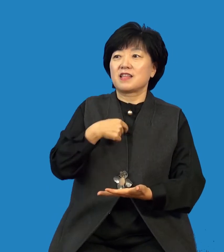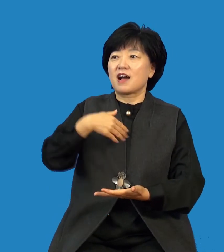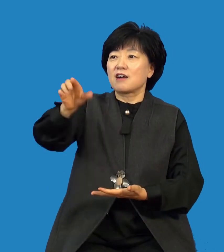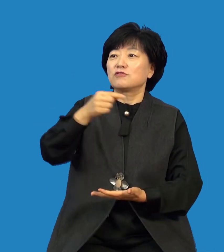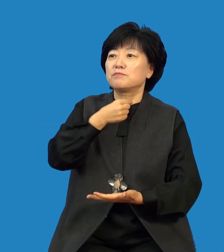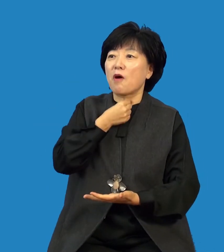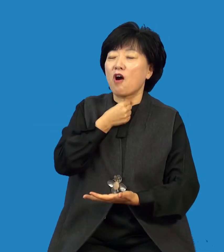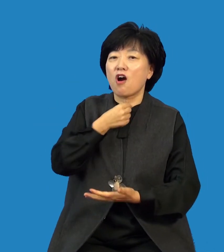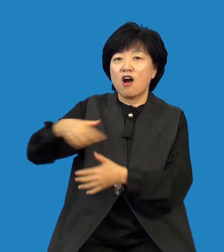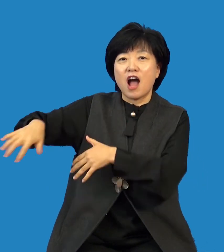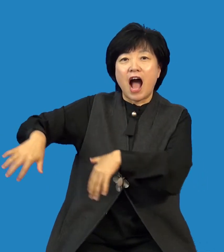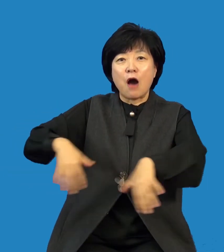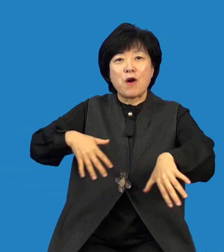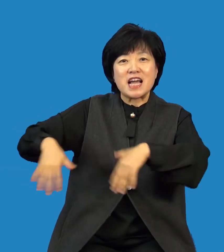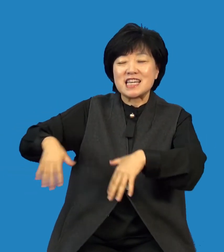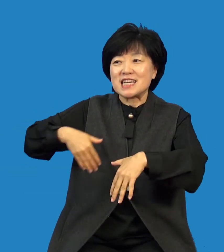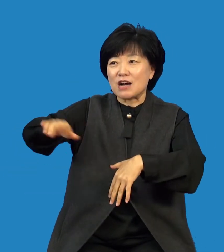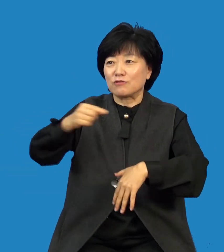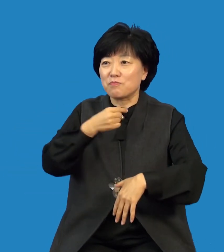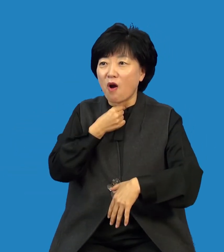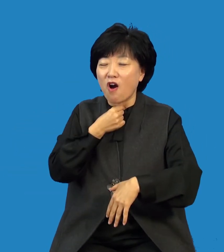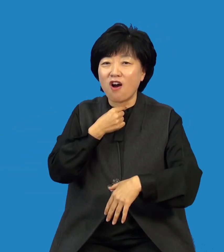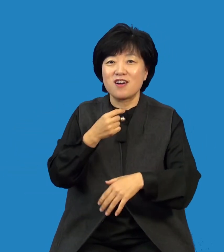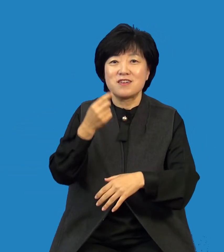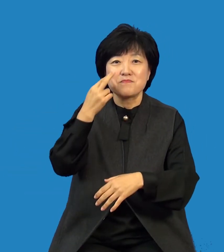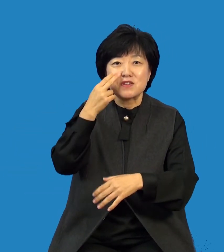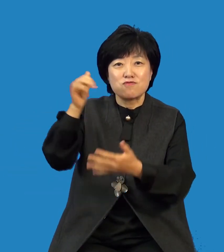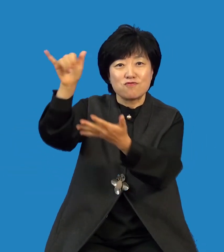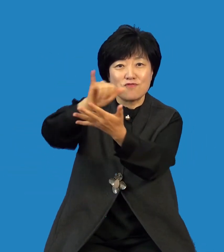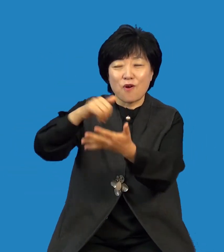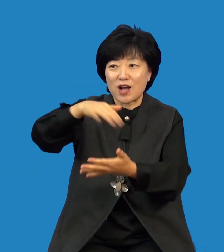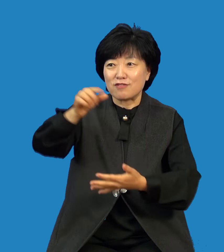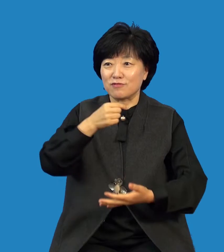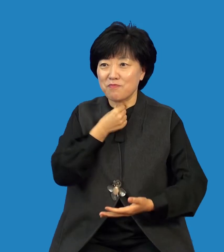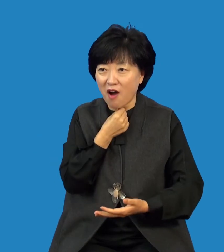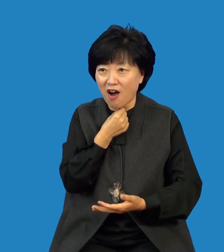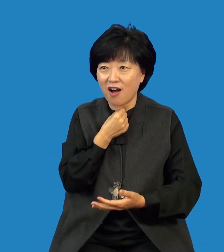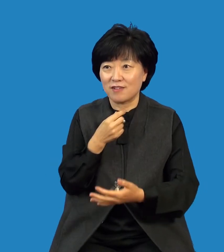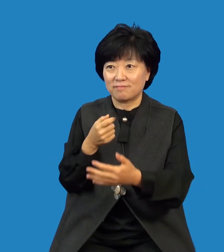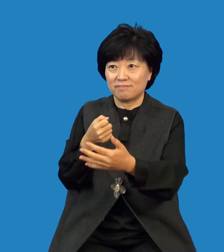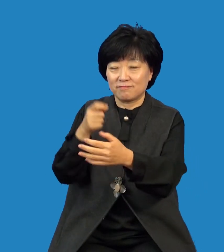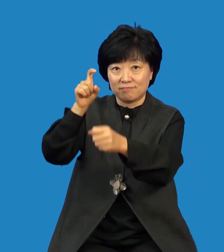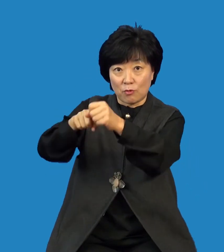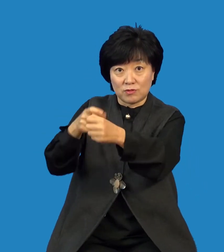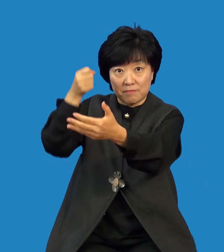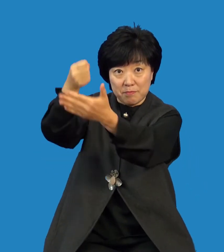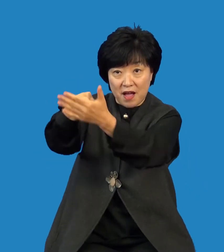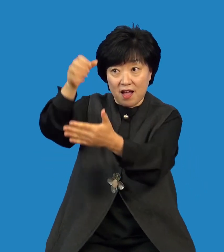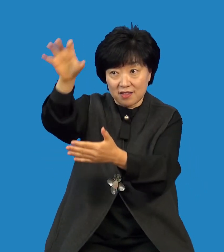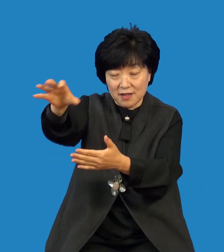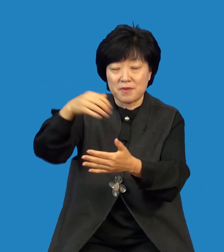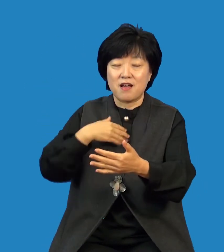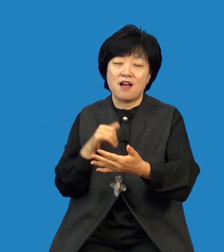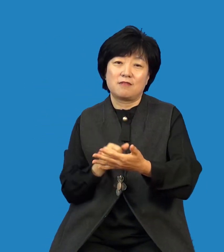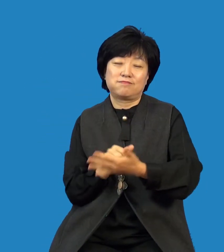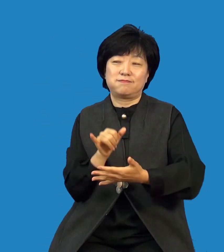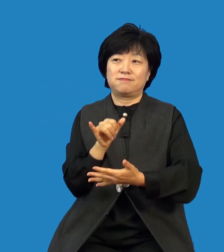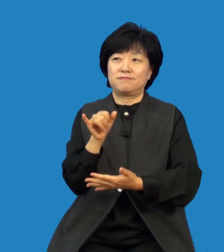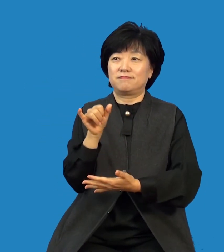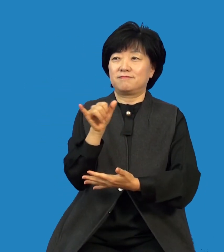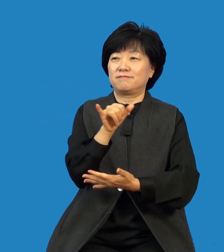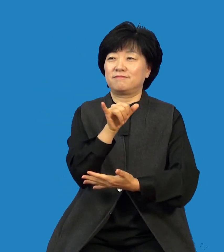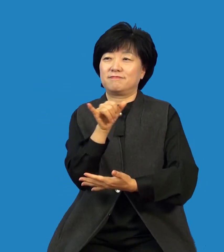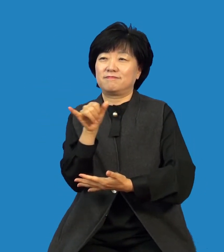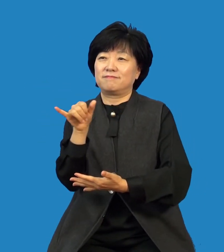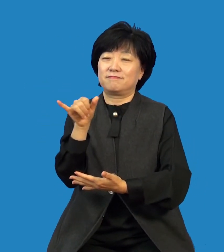하와이 상공을 날아갈 수도 있고 뭐 뉴욕 위를 날아갈 수도 있고 뭐 이렇게 해가지고 이건 비행기 조종하는 거였는데 제가 그거를 시도해 봤는데요 여러분 이게 정말 쉽지 않다는